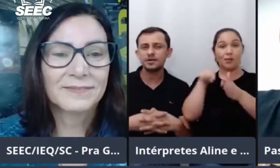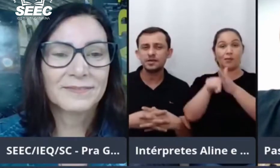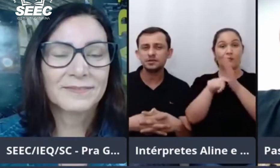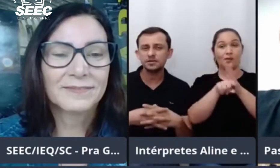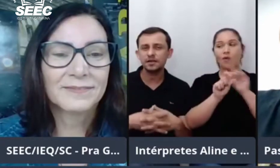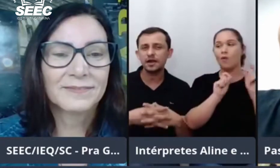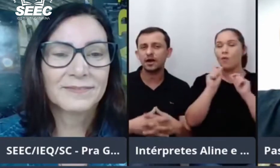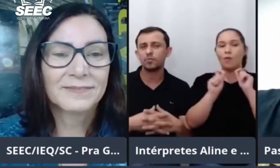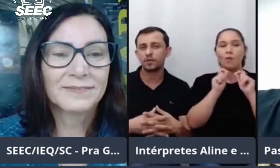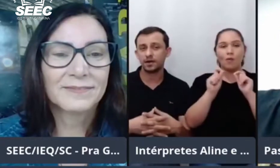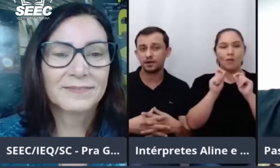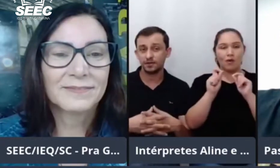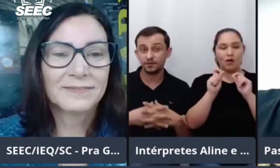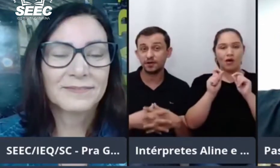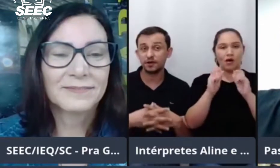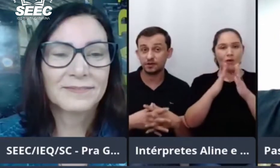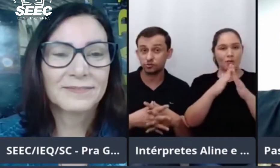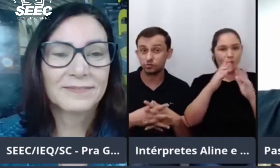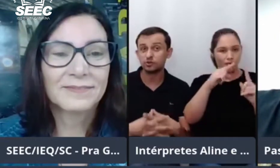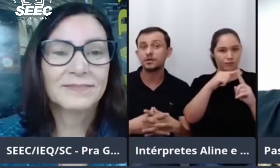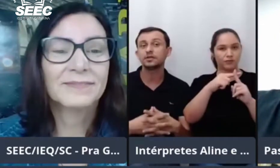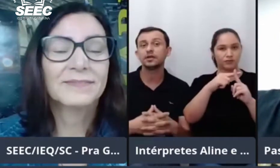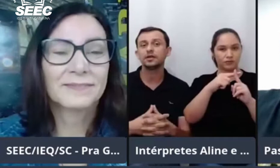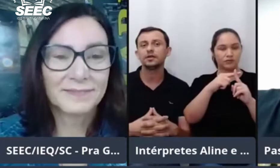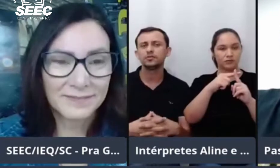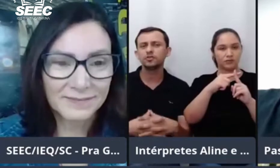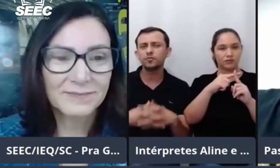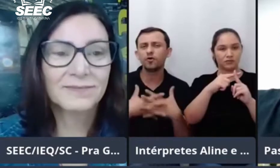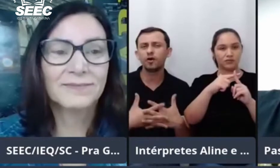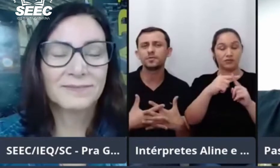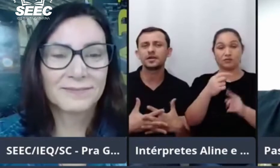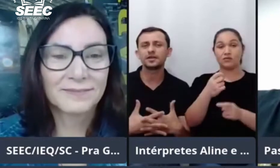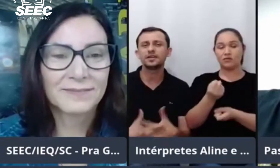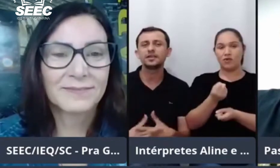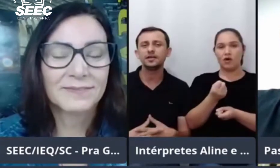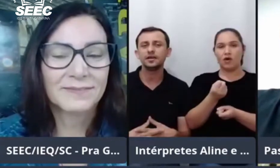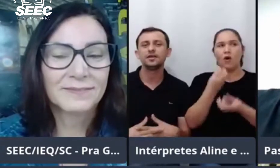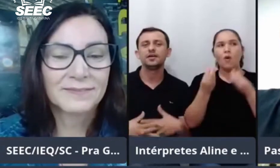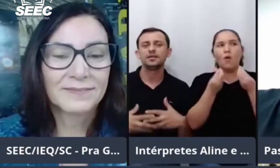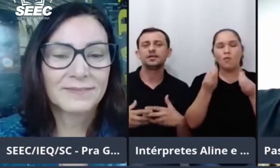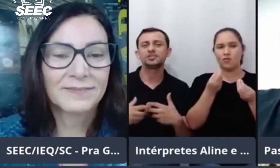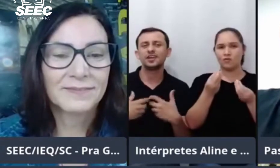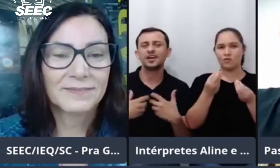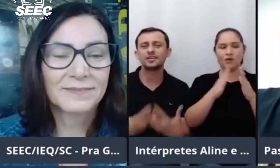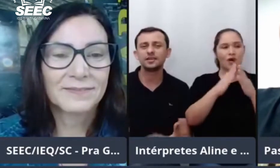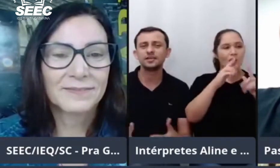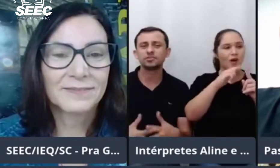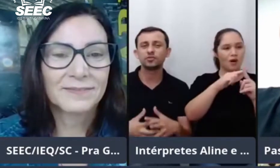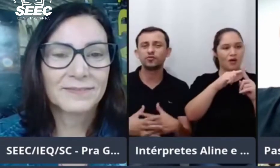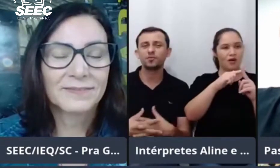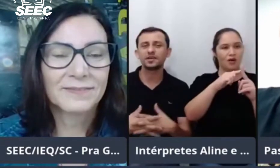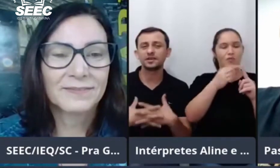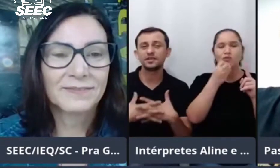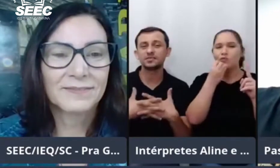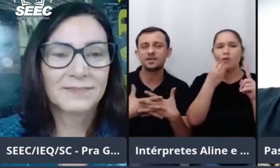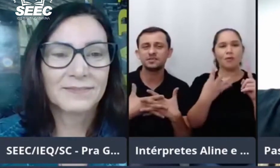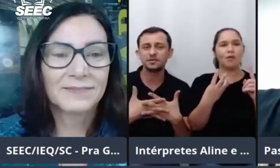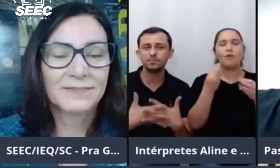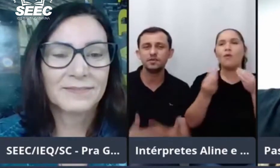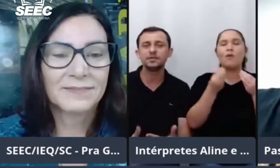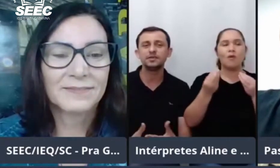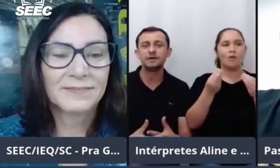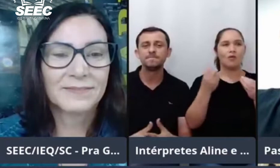seria uma igreja ideal para ela. A Fran é surda, né? De que forma ela queria chegar na igreja, de que forma que ela queria